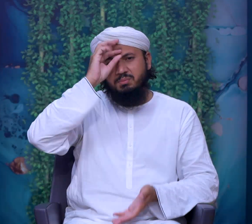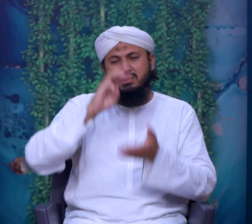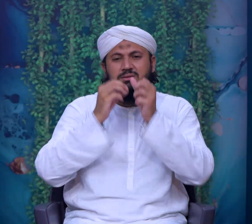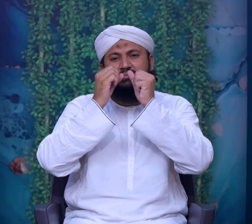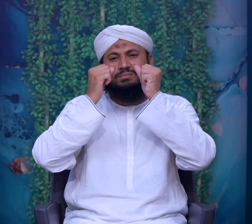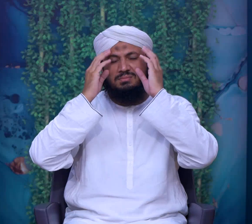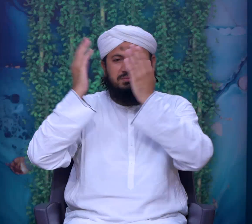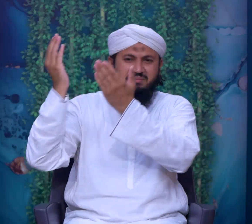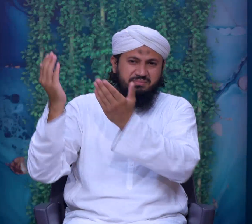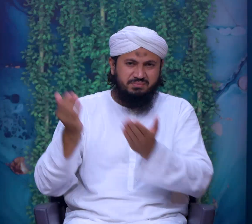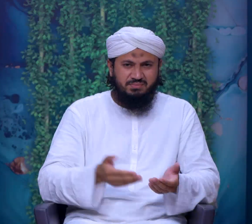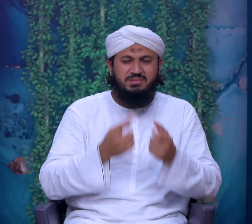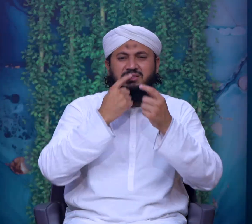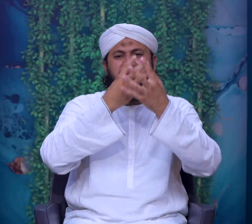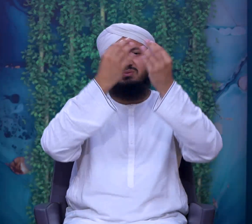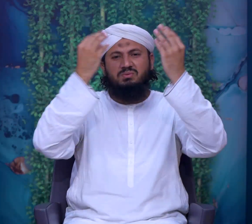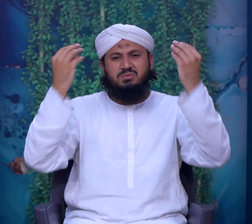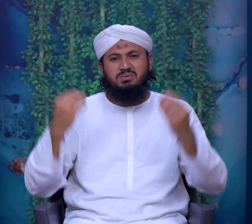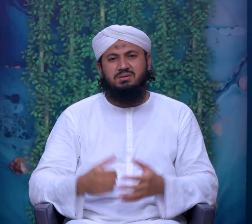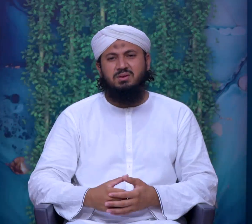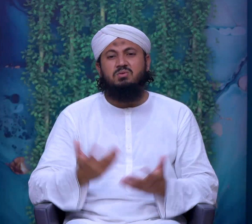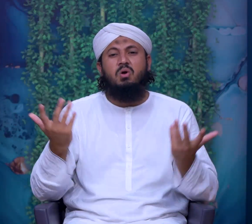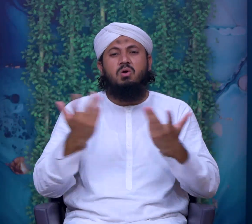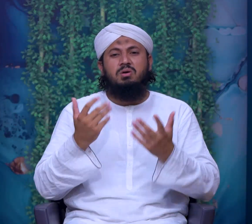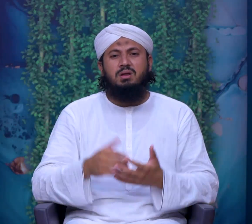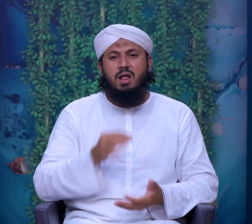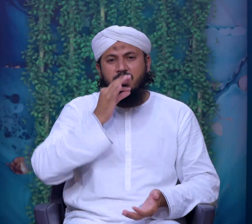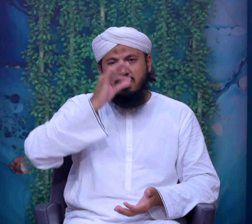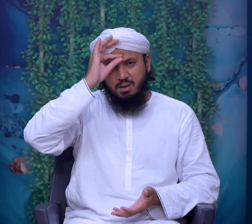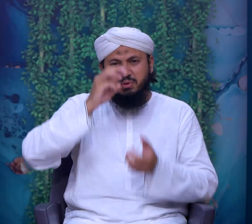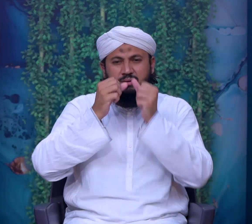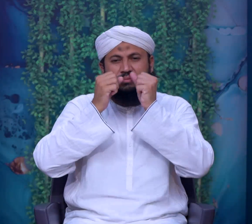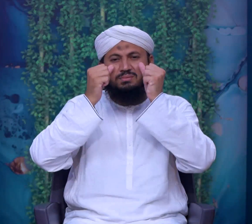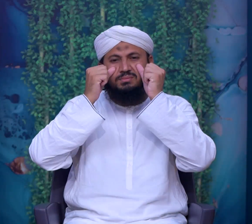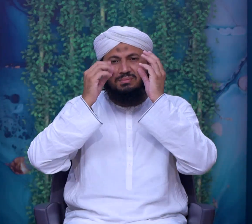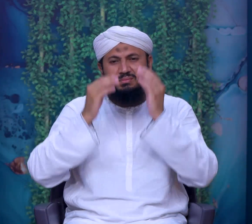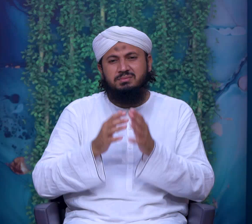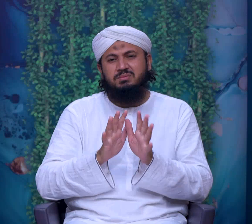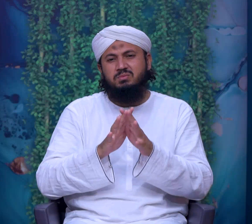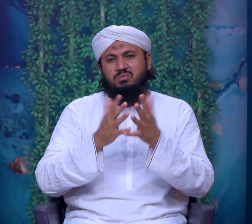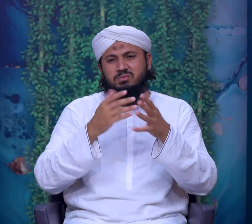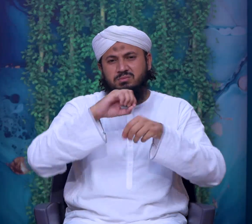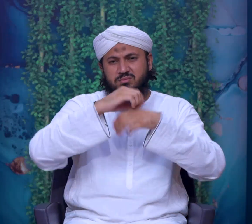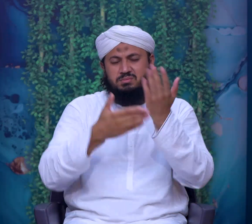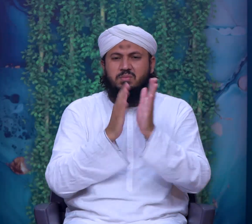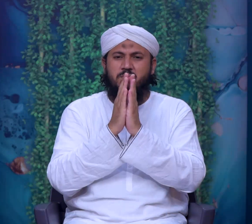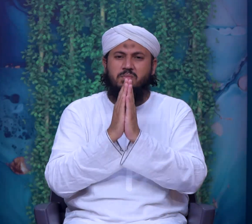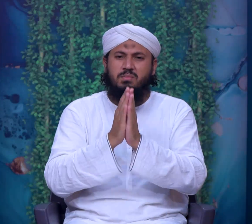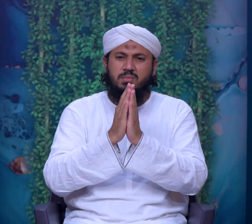میں ہے اس آیت میں پیارے آقا صلی اللہ علیہ وآلہ وصحبہ وسلم کو نور فرمایا گیا کیونکہ آپ صلی اللہ علیہ وآلہ وصحبہ وسلم